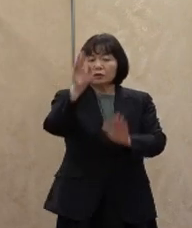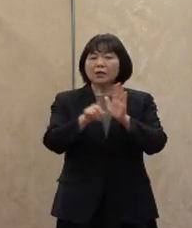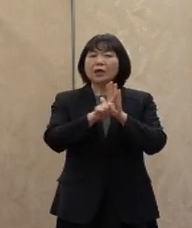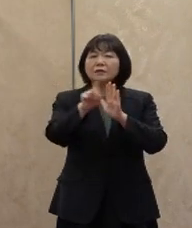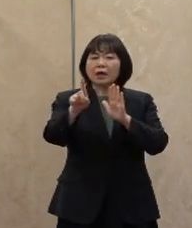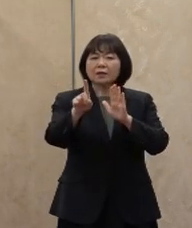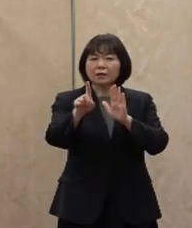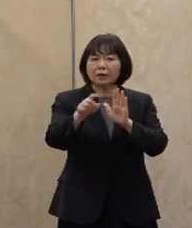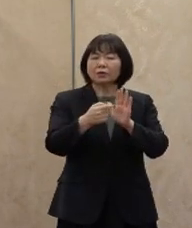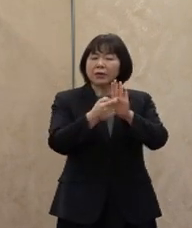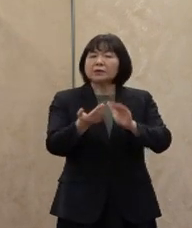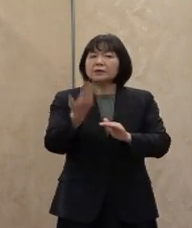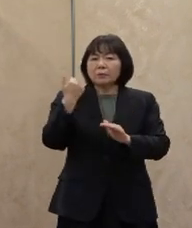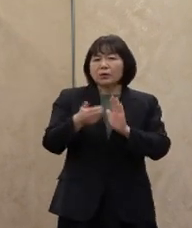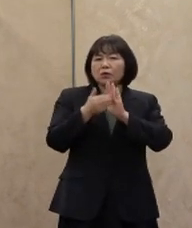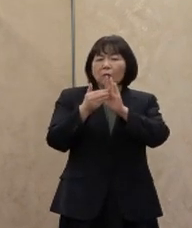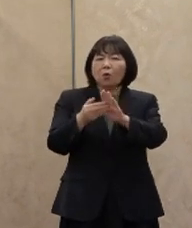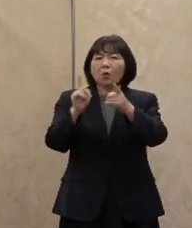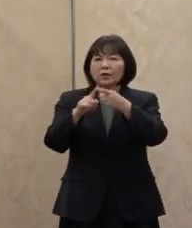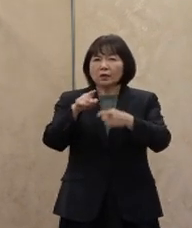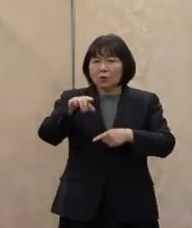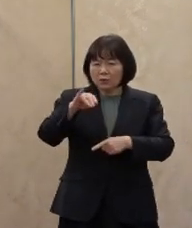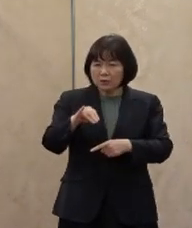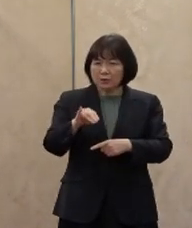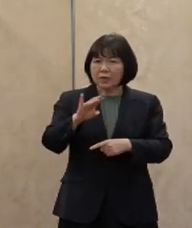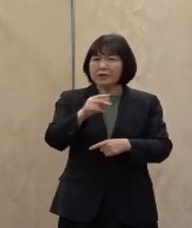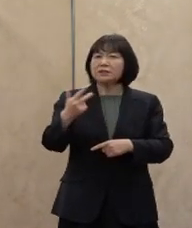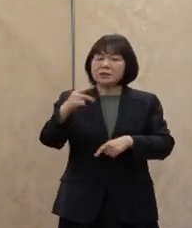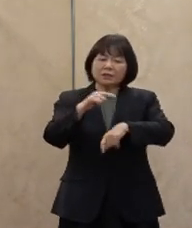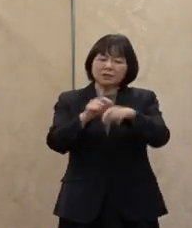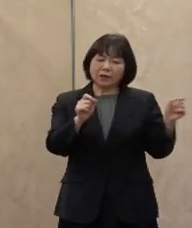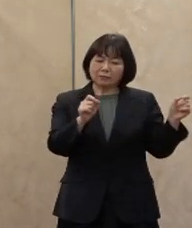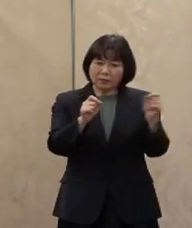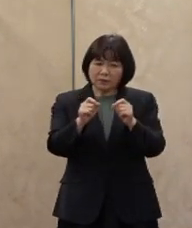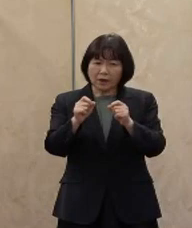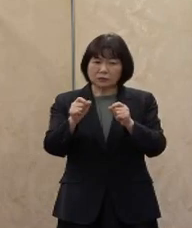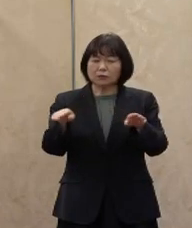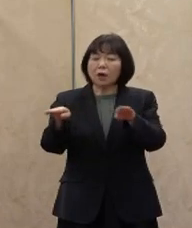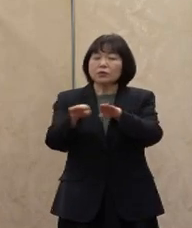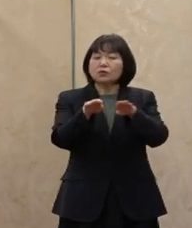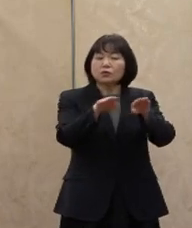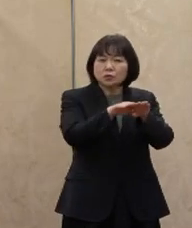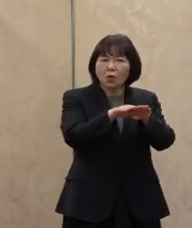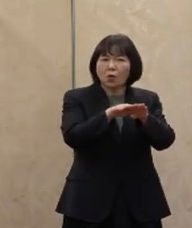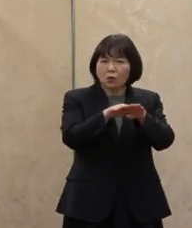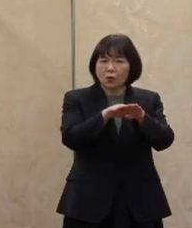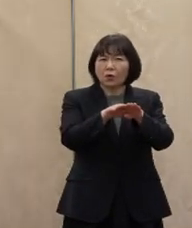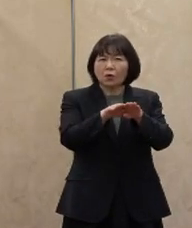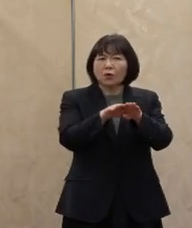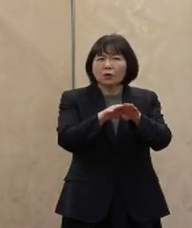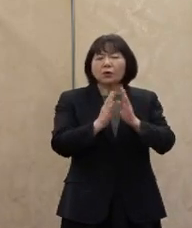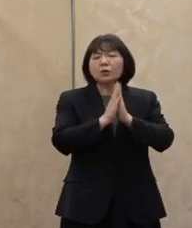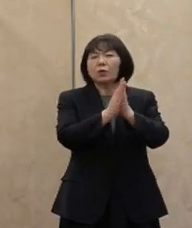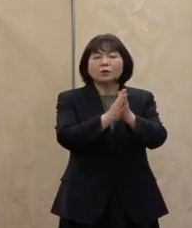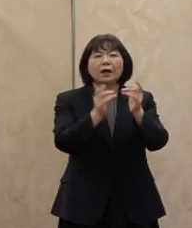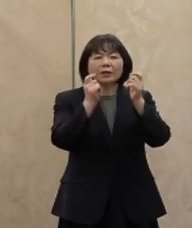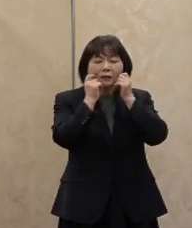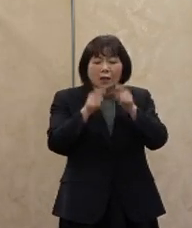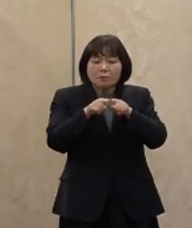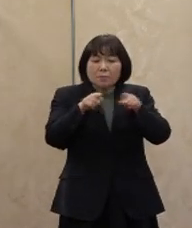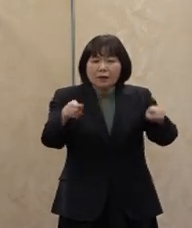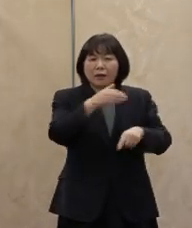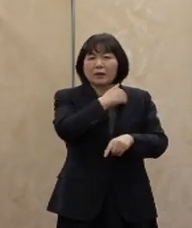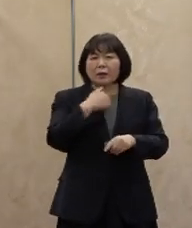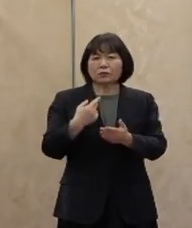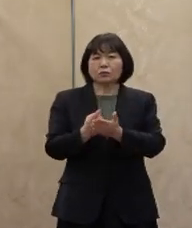出す前の予防的措置として、知事に時短なり休業の要請並びに従わない場合は命令できるような方